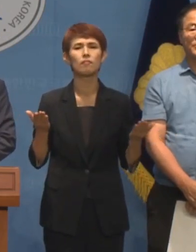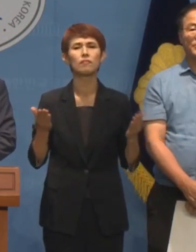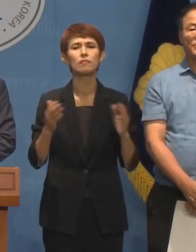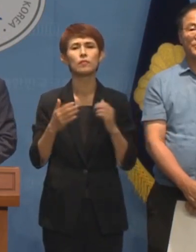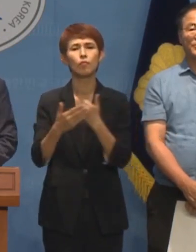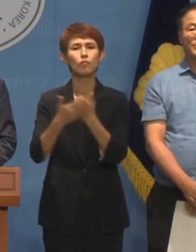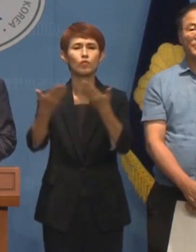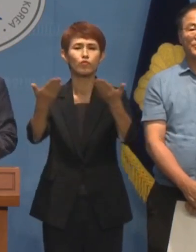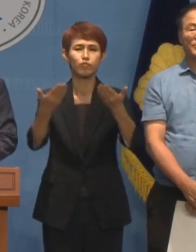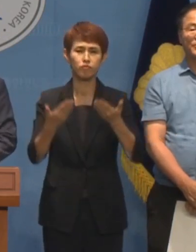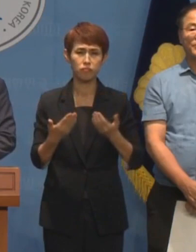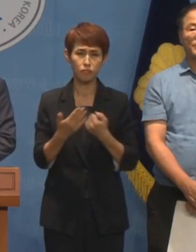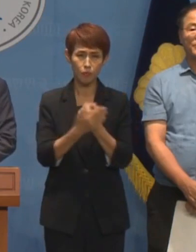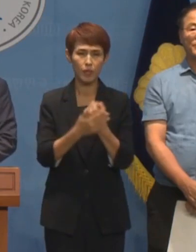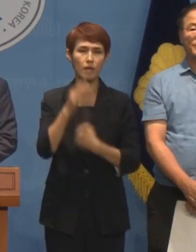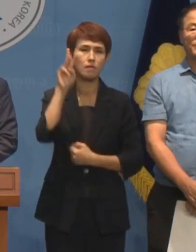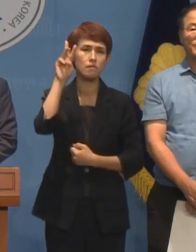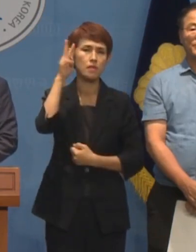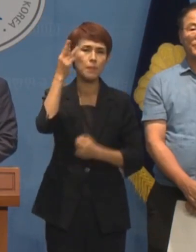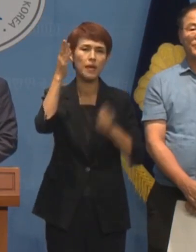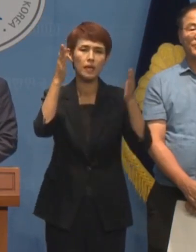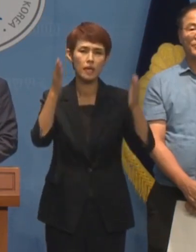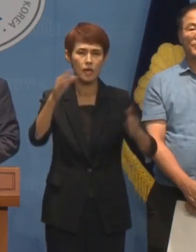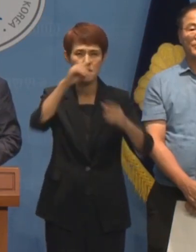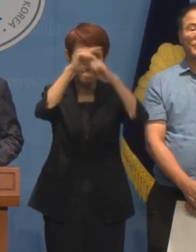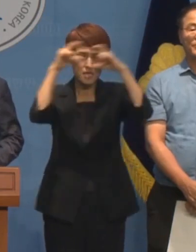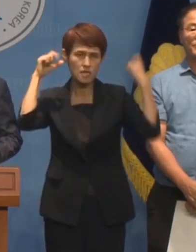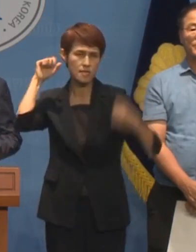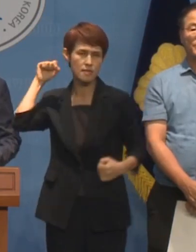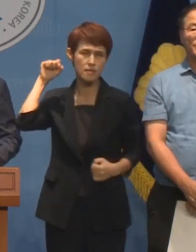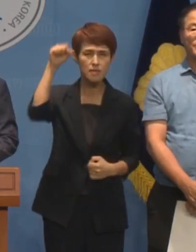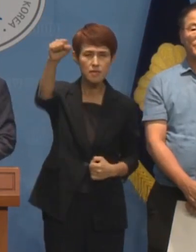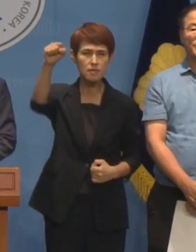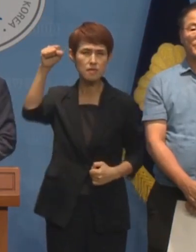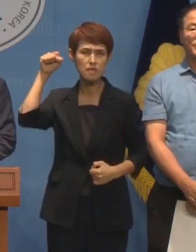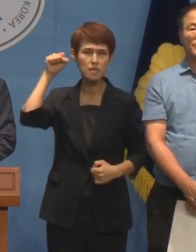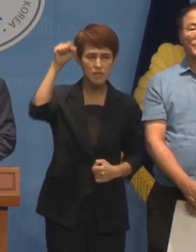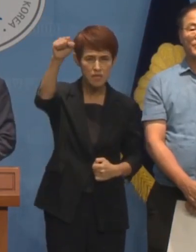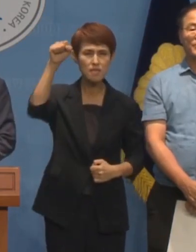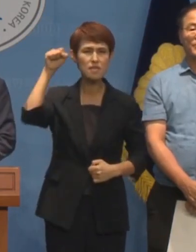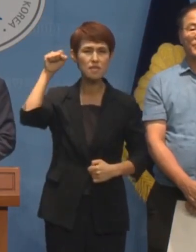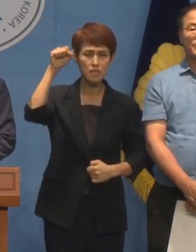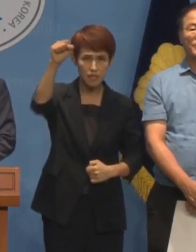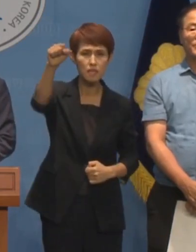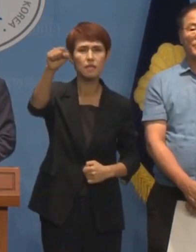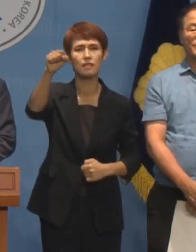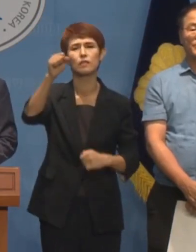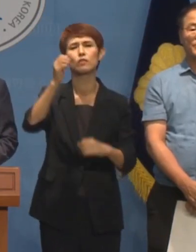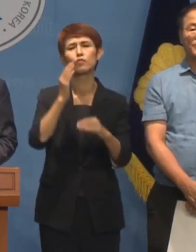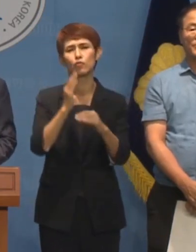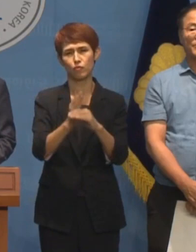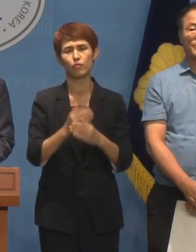덕분에 300일 가까이 농성을 하면서 이것을 밝히는 데 주력한